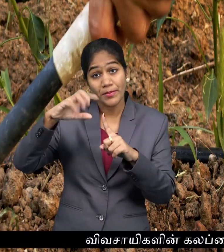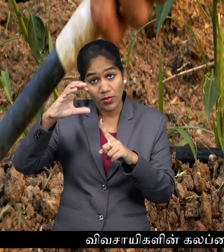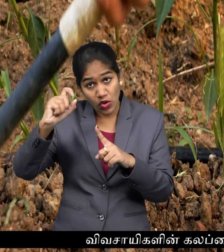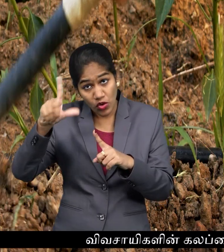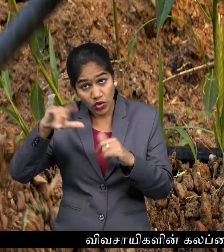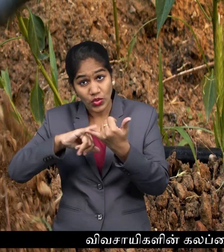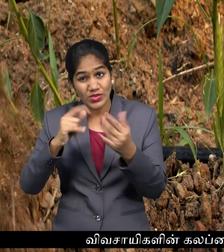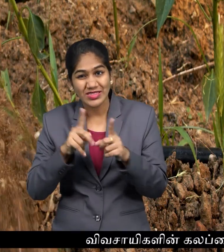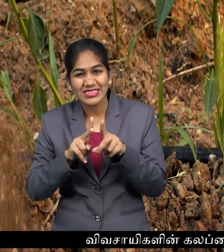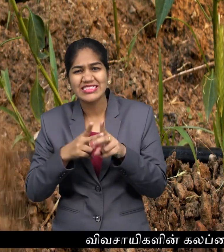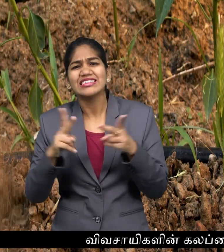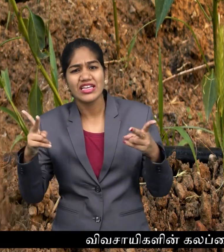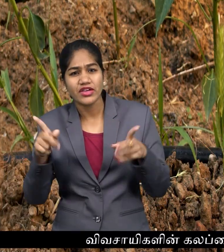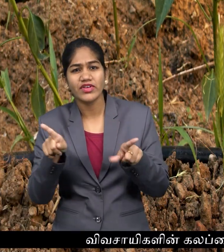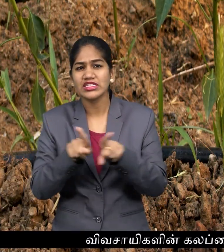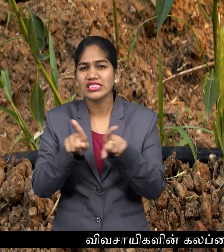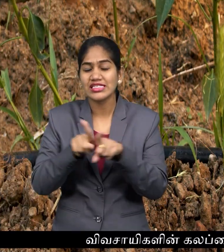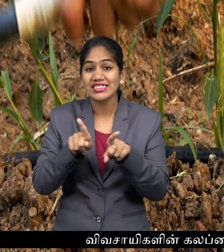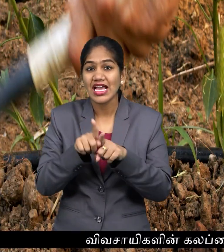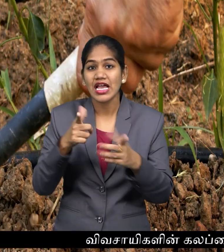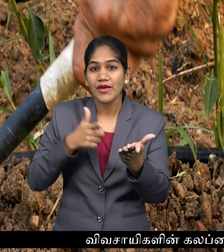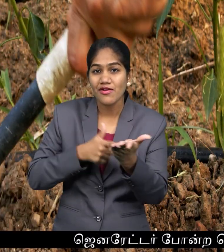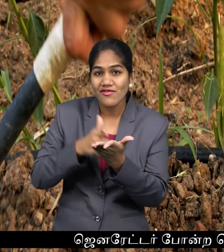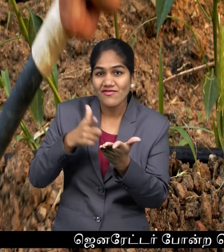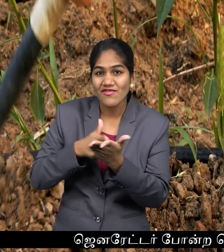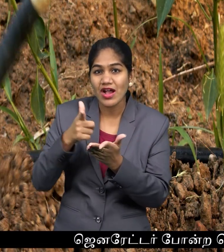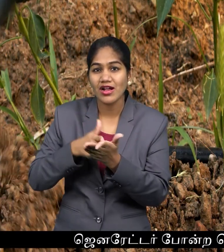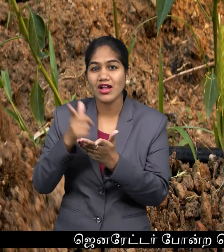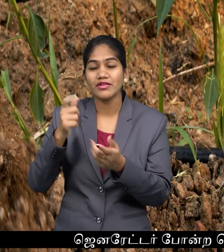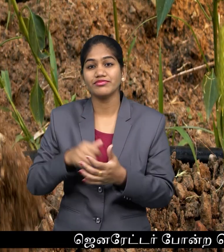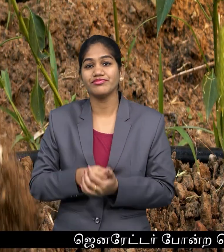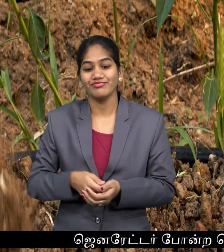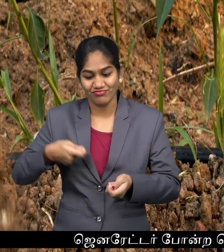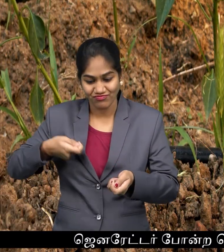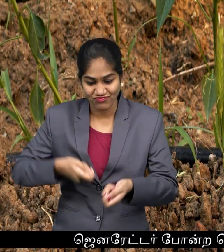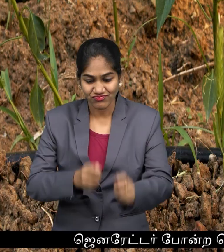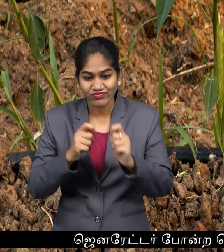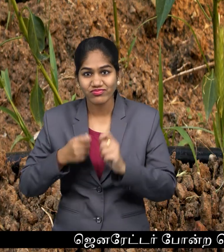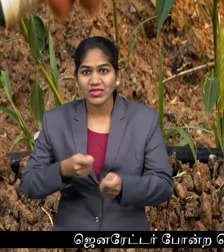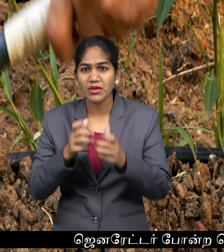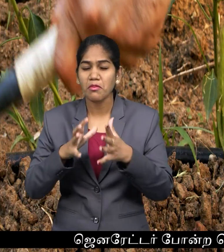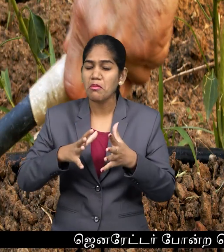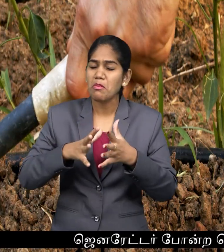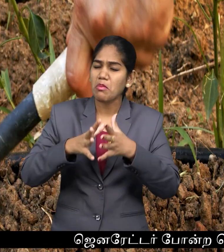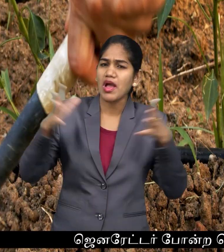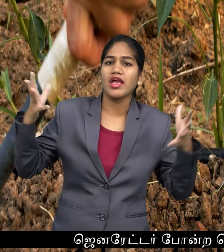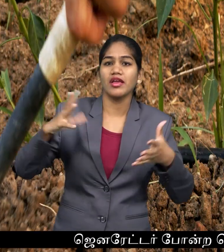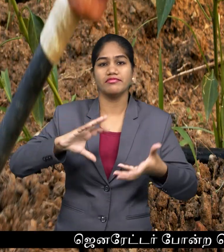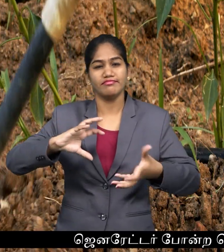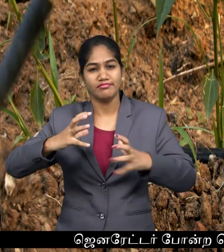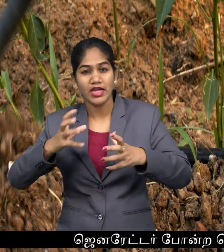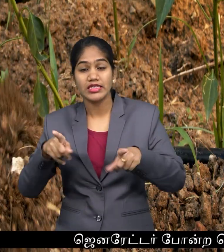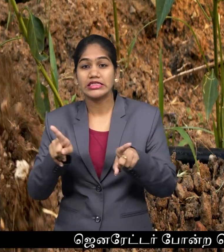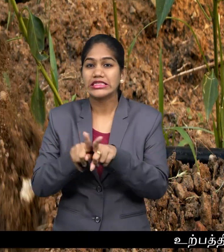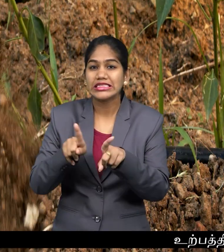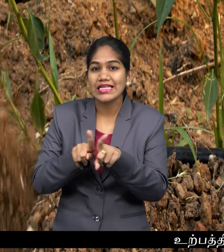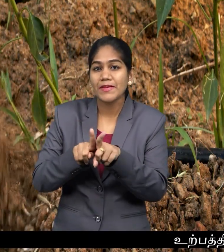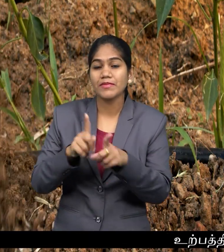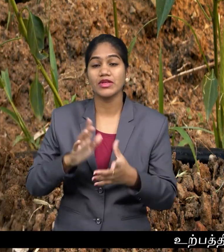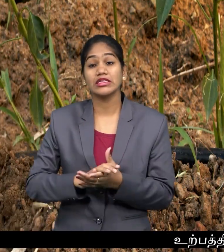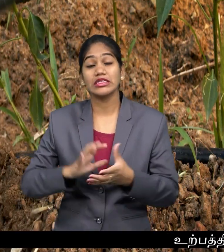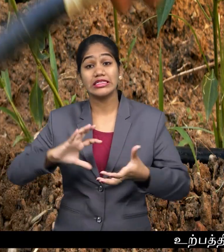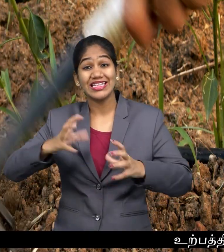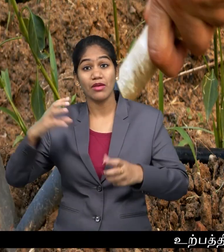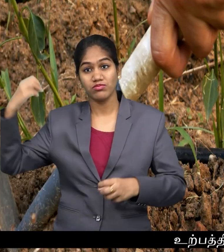விவசாயிகளின் கலப்பை போன்ற எளிய கருவிகள் முதல் ஜெனரேட்டர் போன்ற பெரிய இயந்திரங்கள் வரை எதையும்